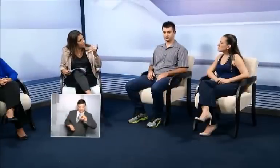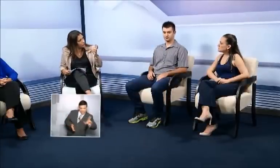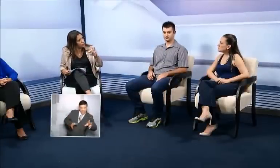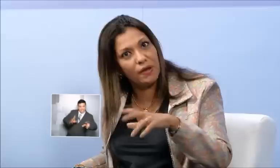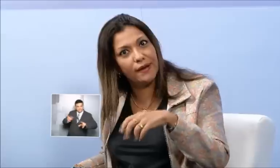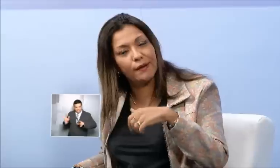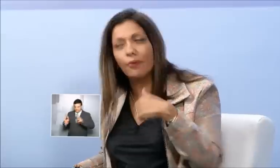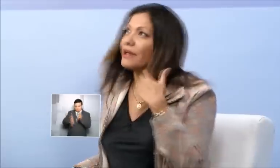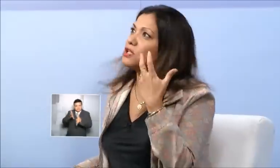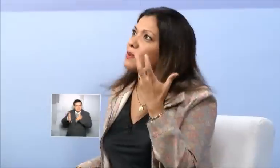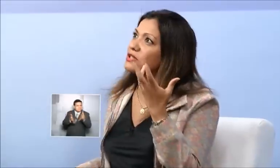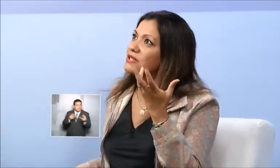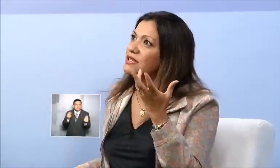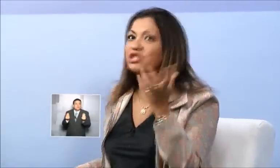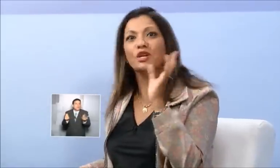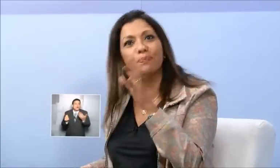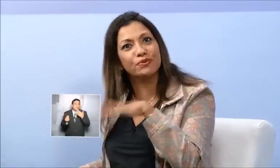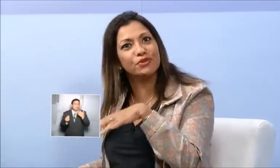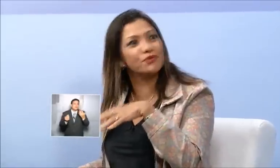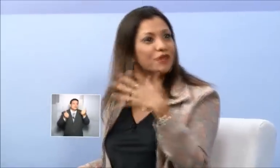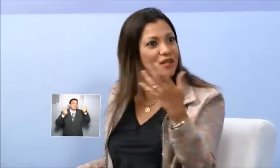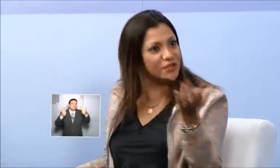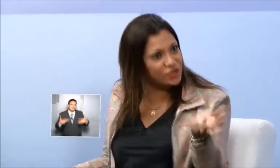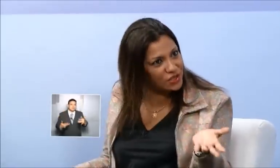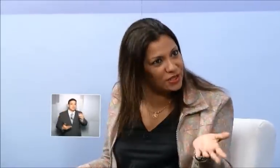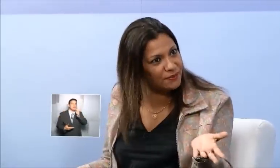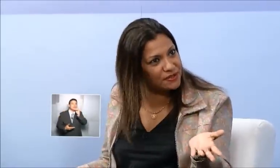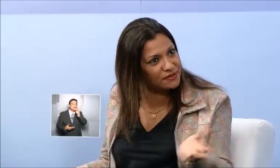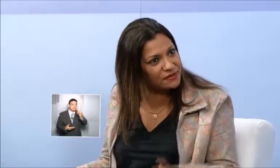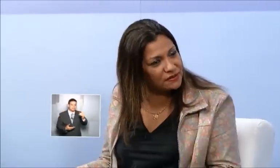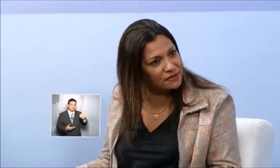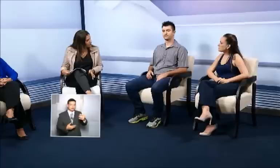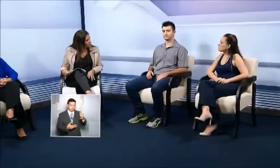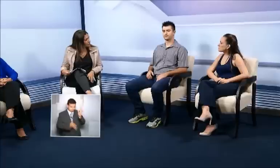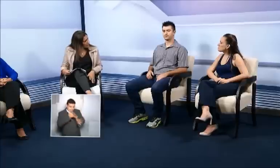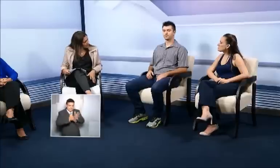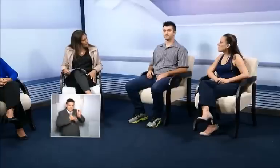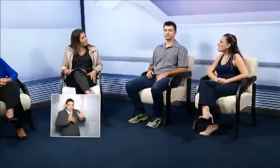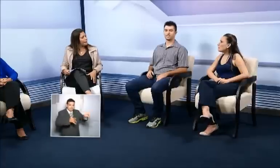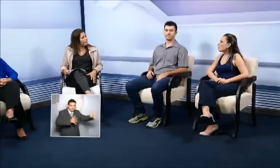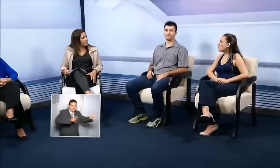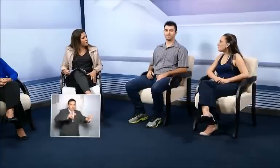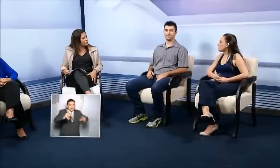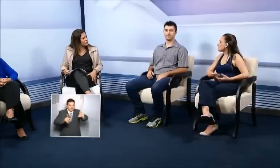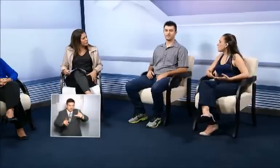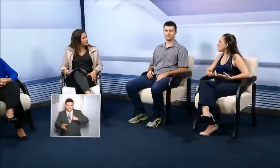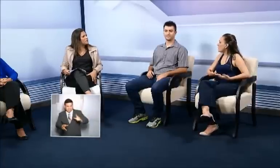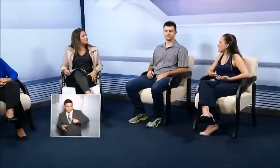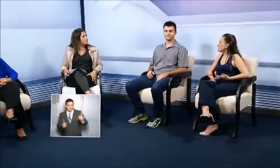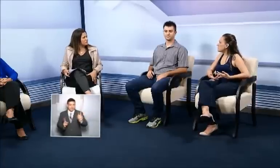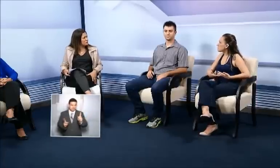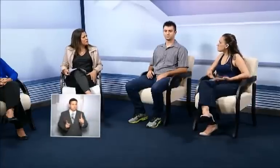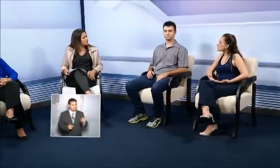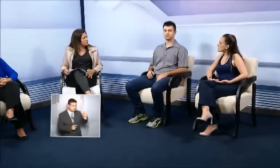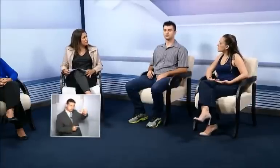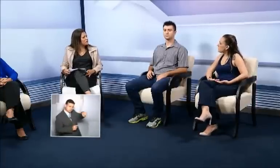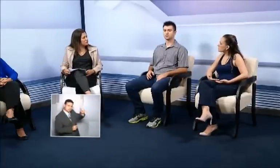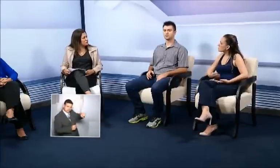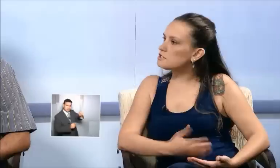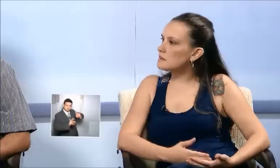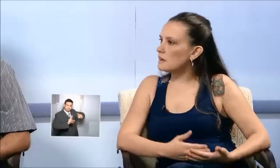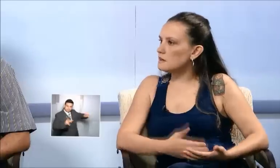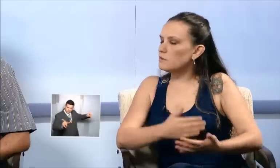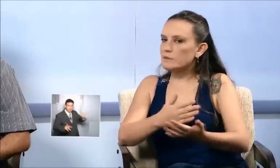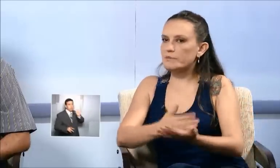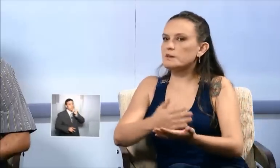língua? Existe. Como é que a gente pode dizer? Tipos diferentes de Libras? Existe. A gente tem, como na língua oral falada, né? O nosso português falado,